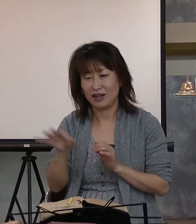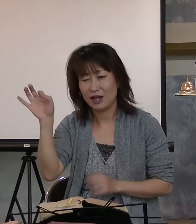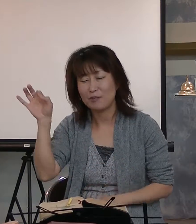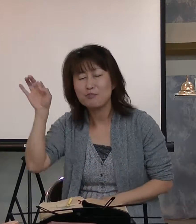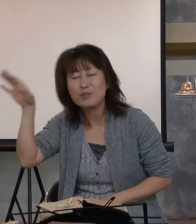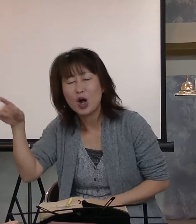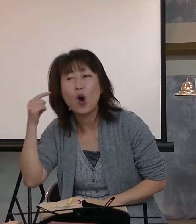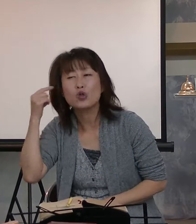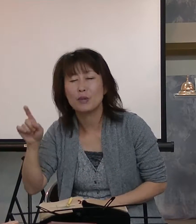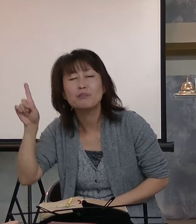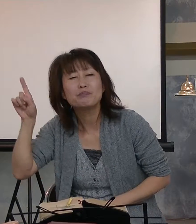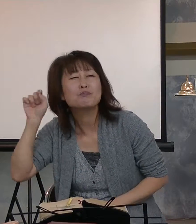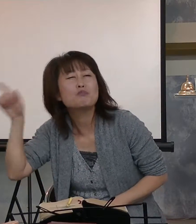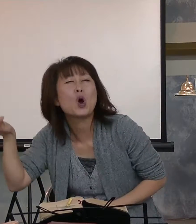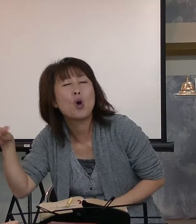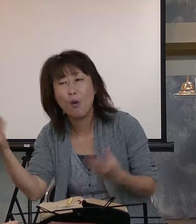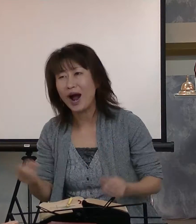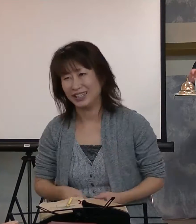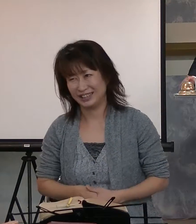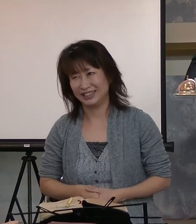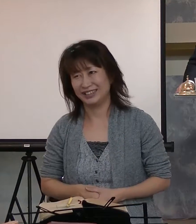んこれで終わるんですね。